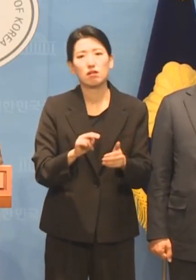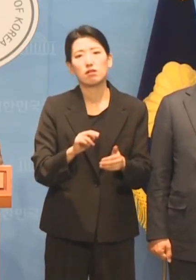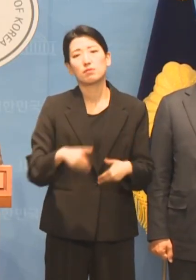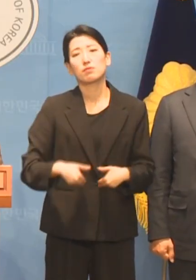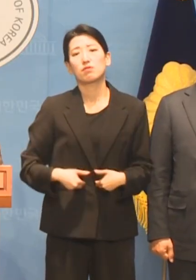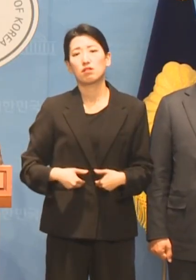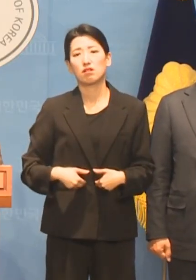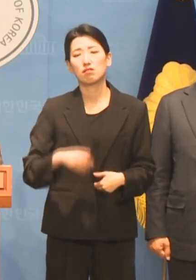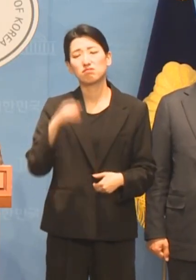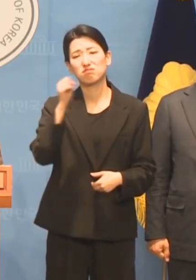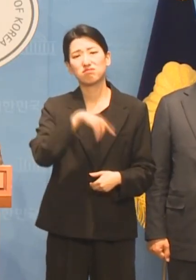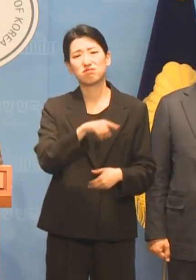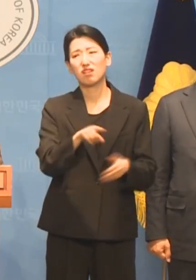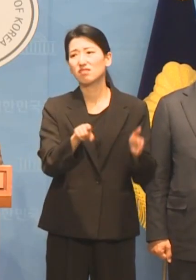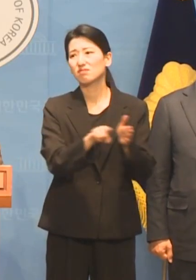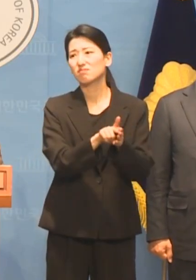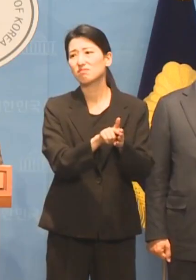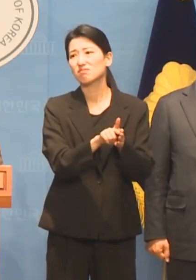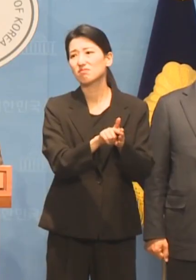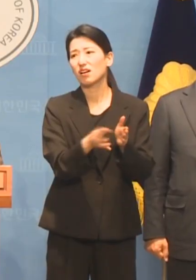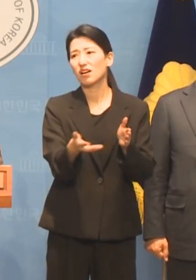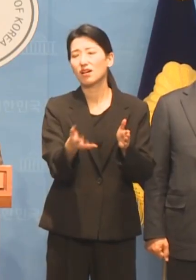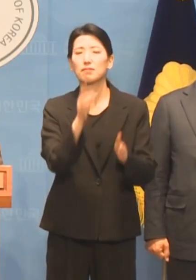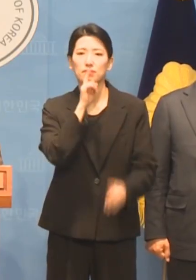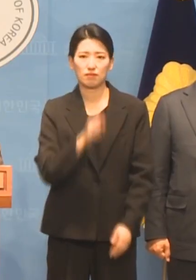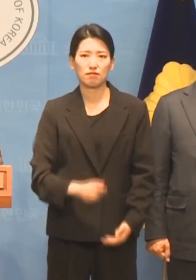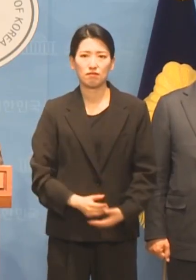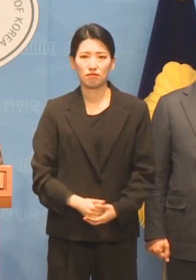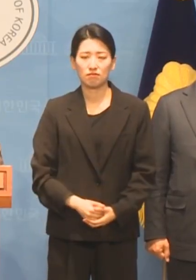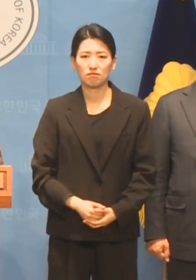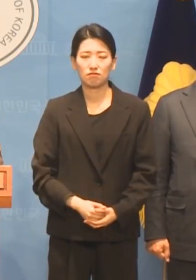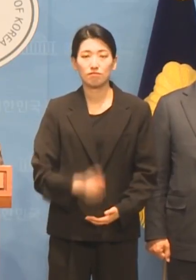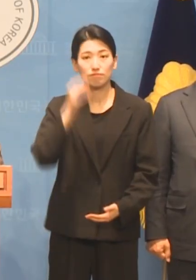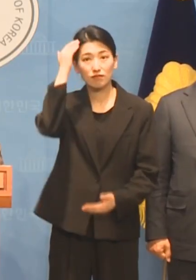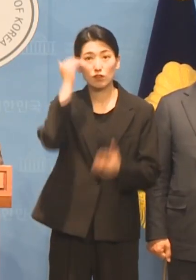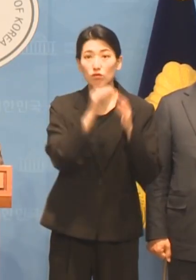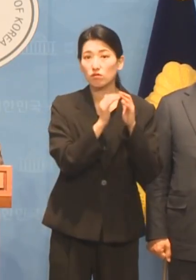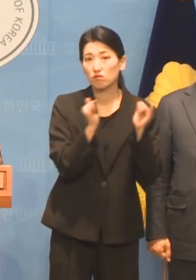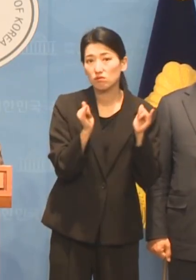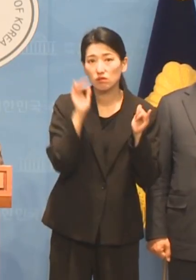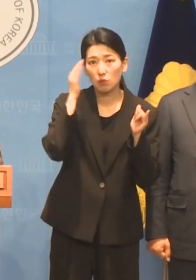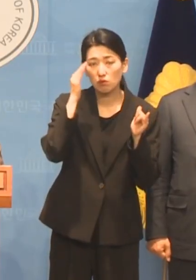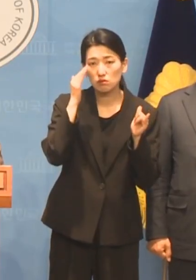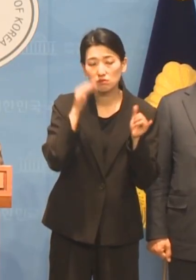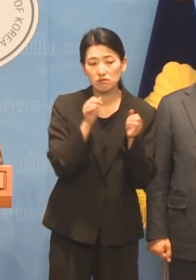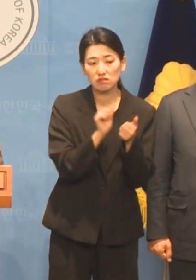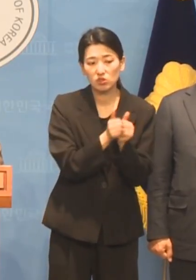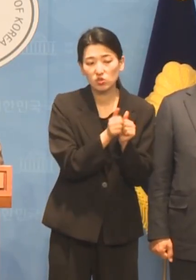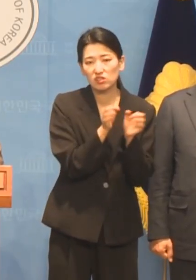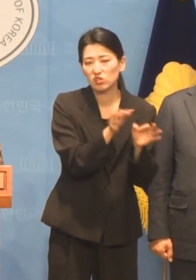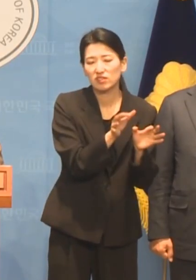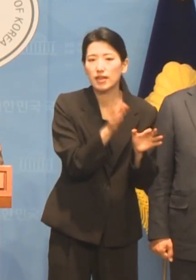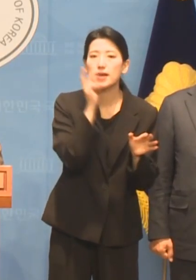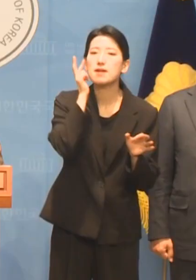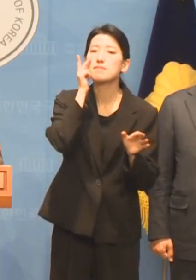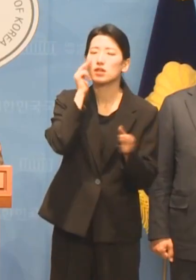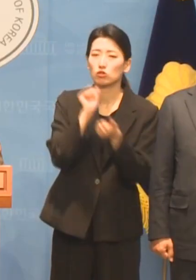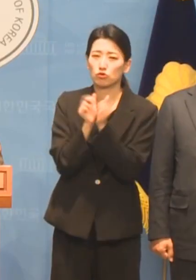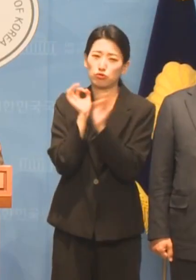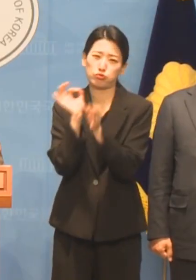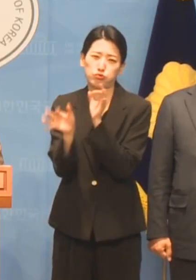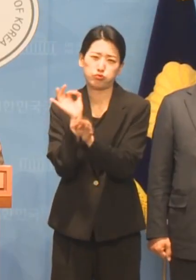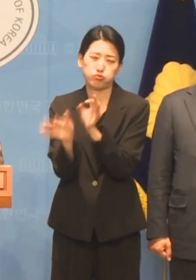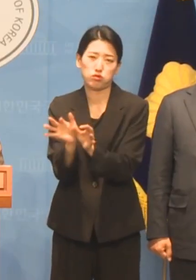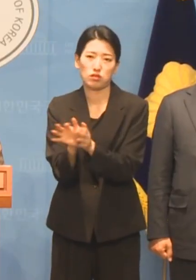이 한마디로 요약됩니다. 한국인의 미국 주식 투자 금액을 보면 2022년 말